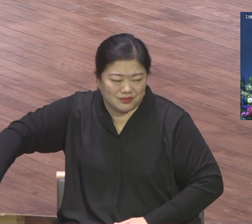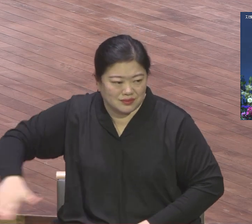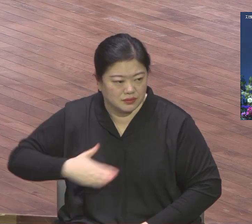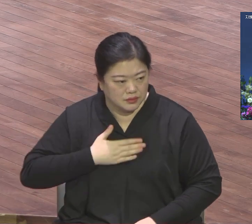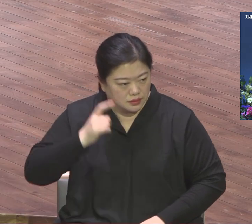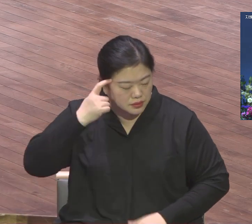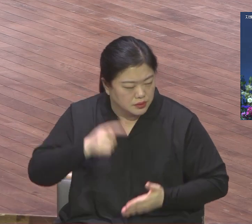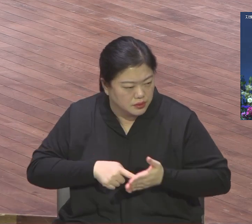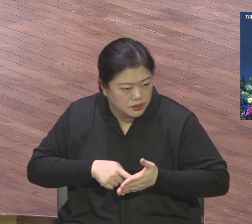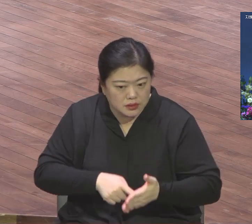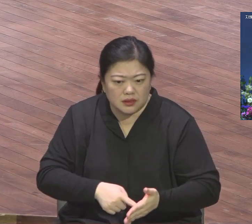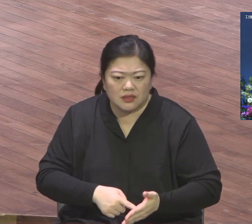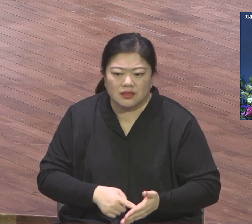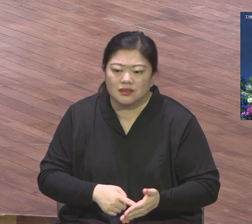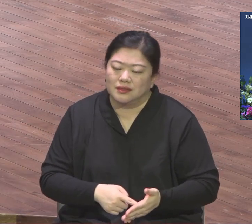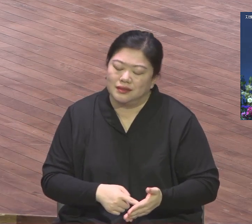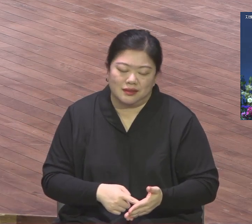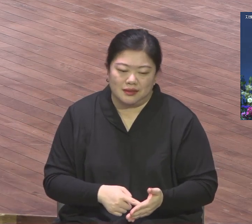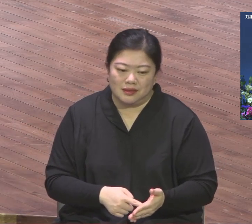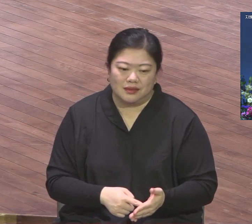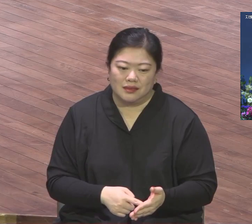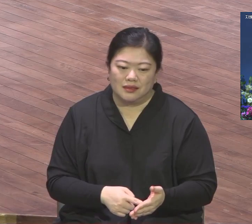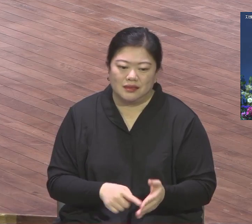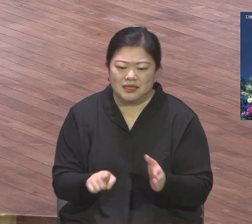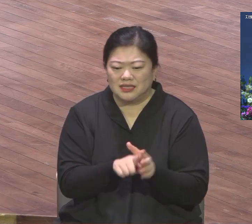사람. 우리 마음이